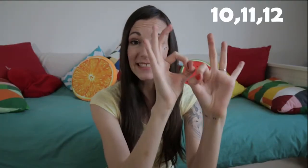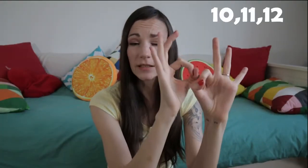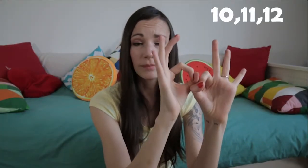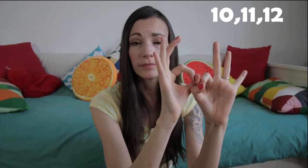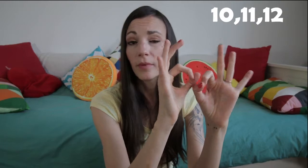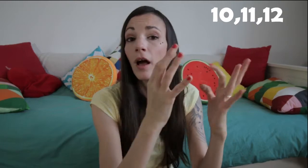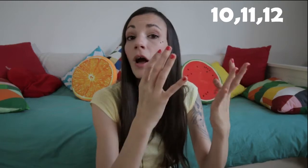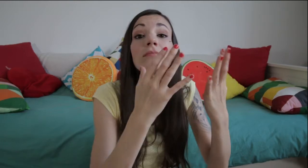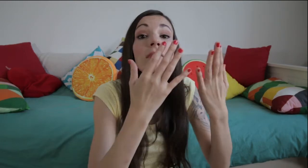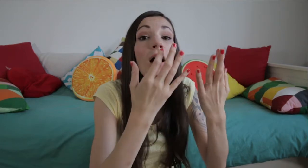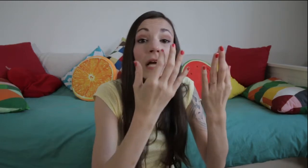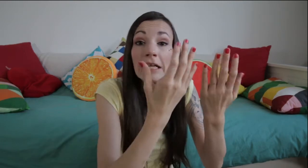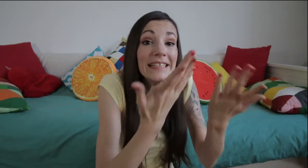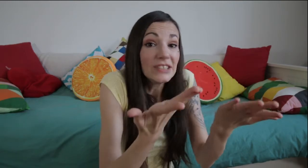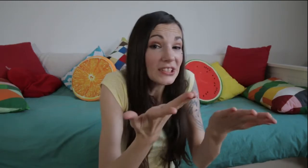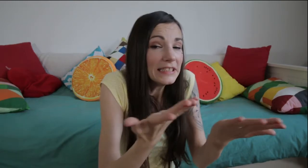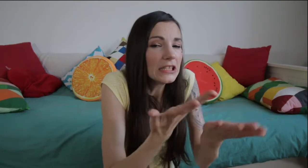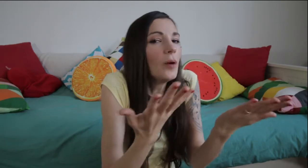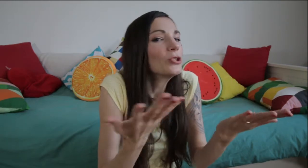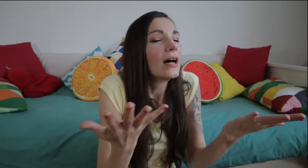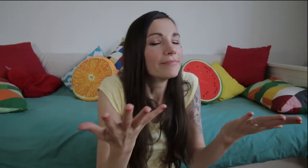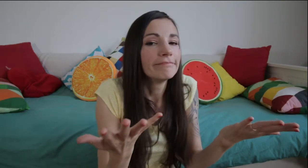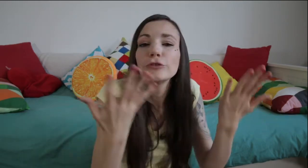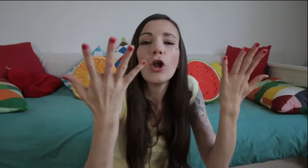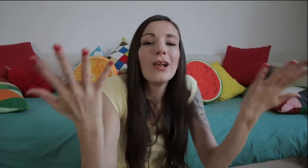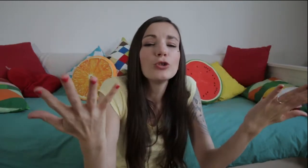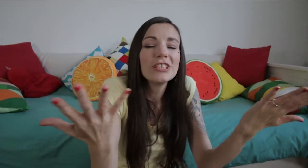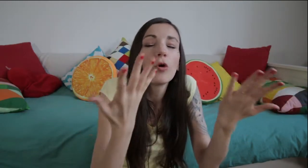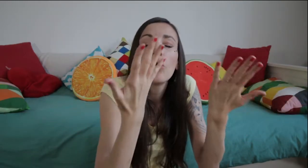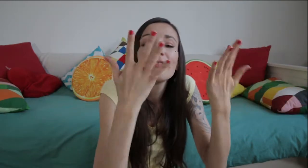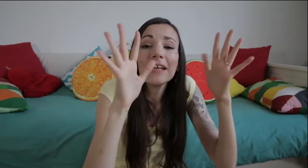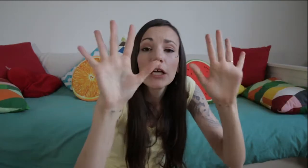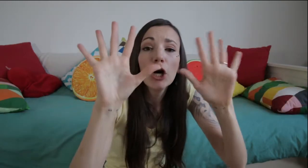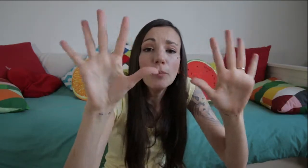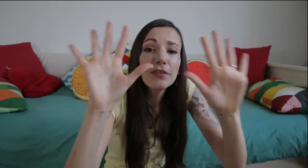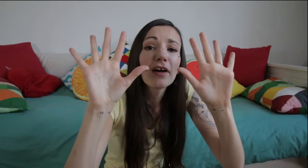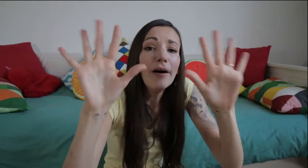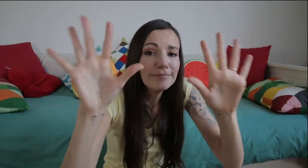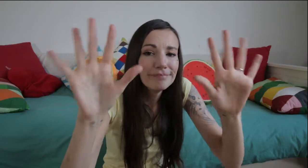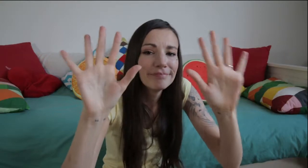10. Il se signe comme ça. Dans la logique, on l'aurait fait comme ça.